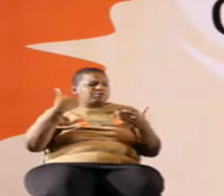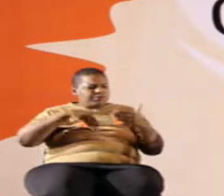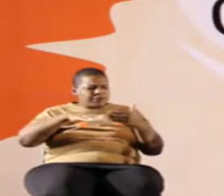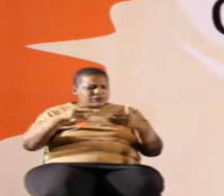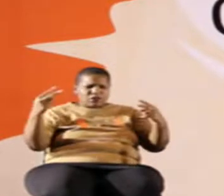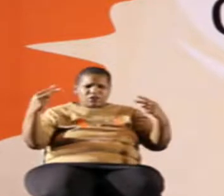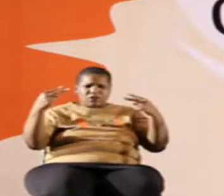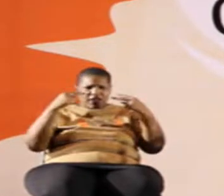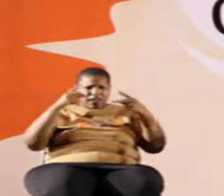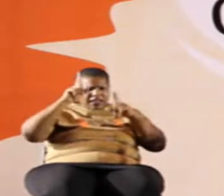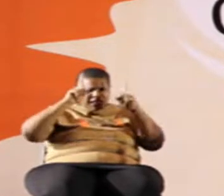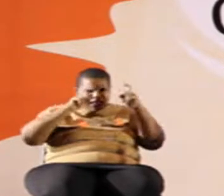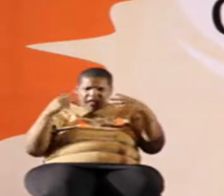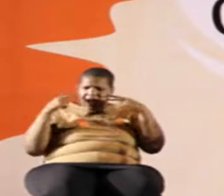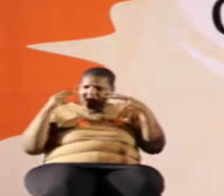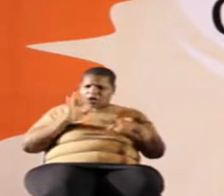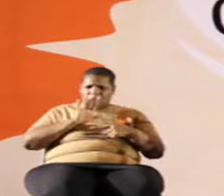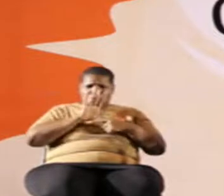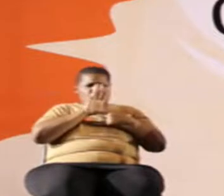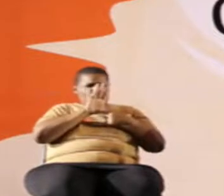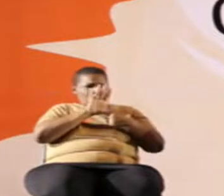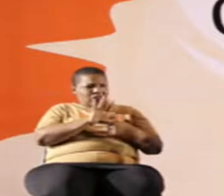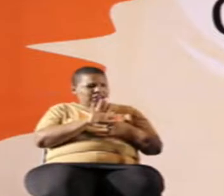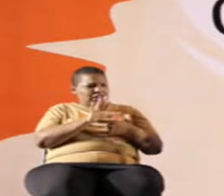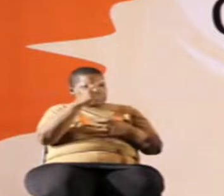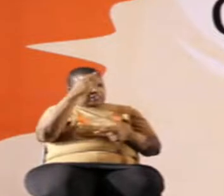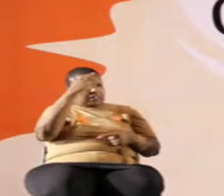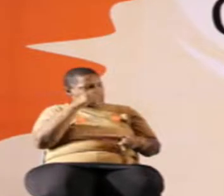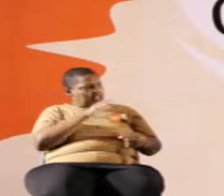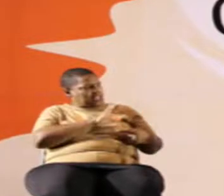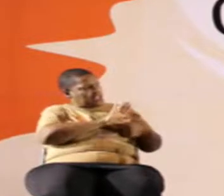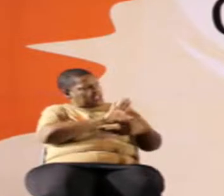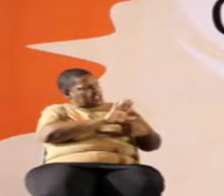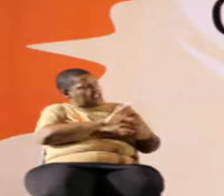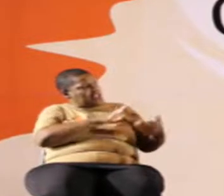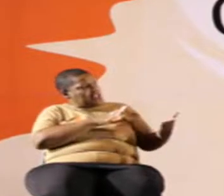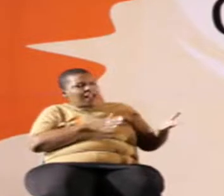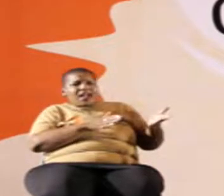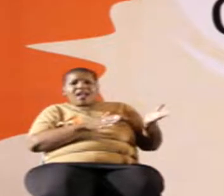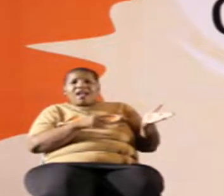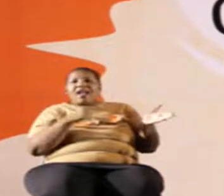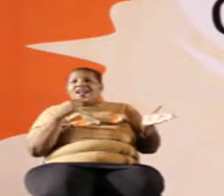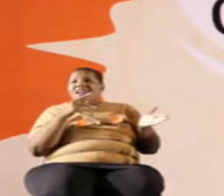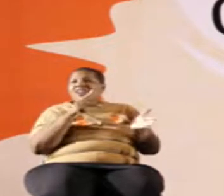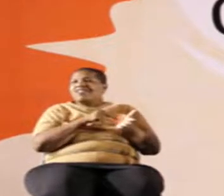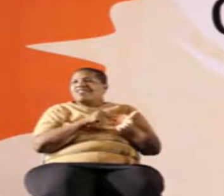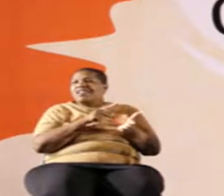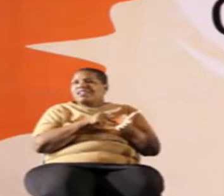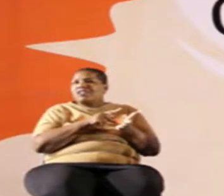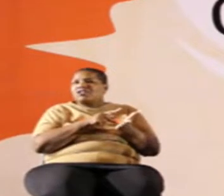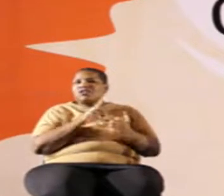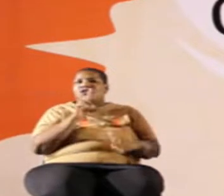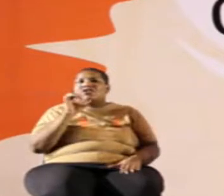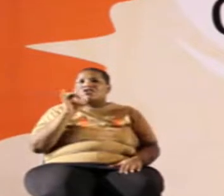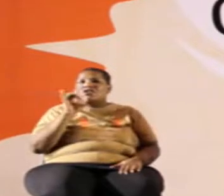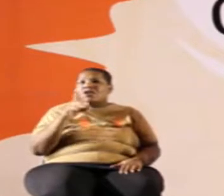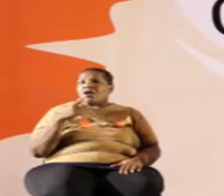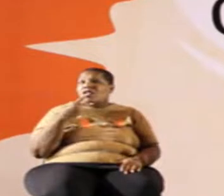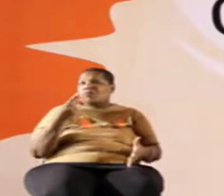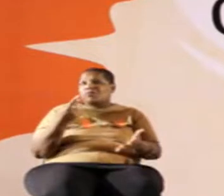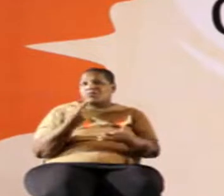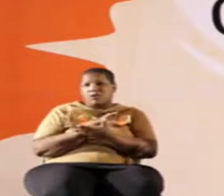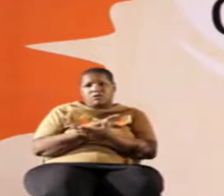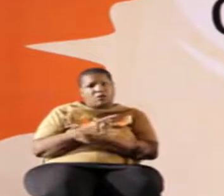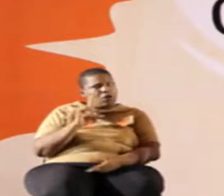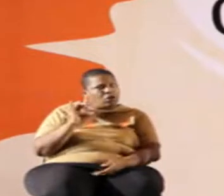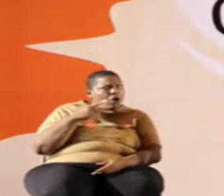nos expressar, a nos mostrar, a nos revelar, em verdade, ela somente executa, e somente